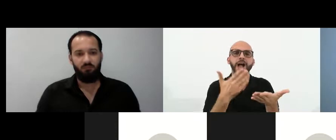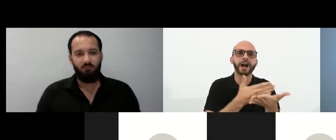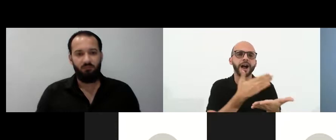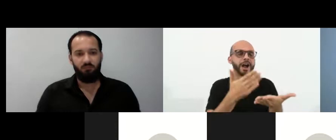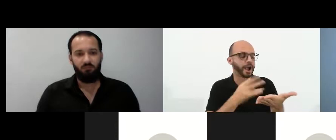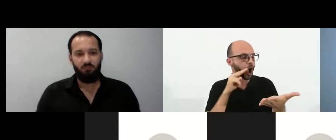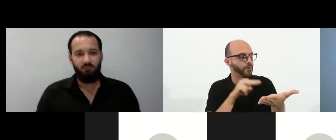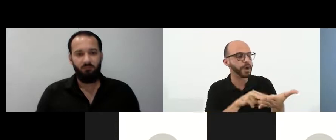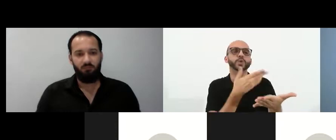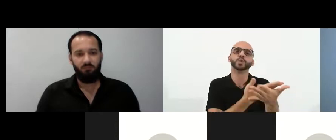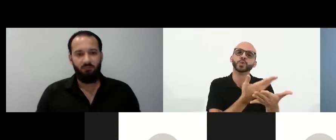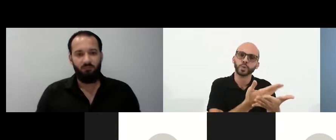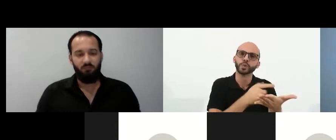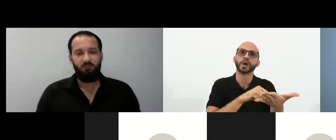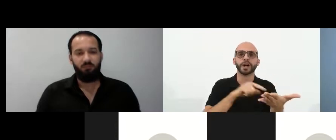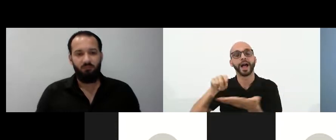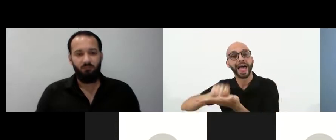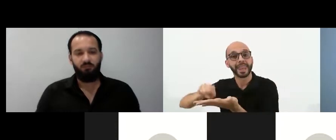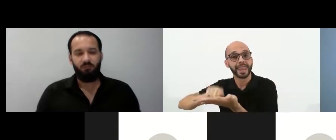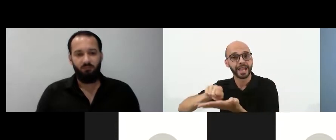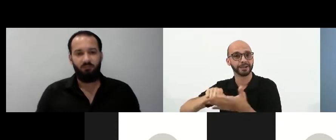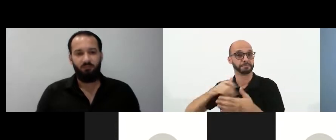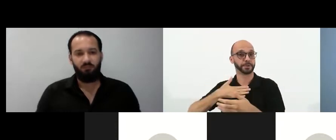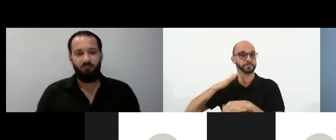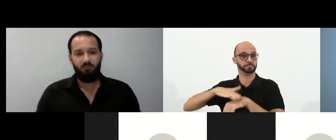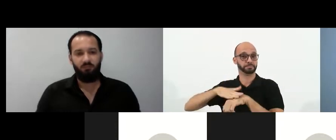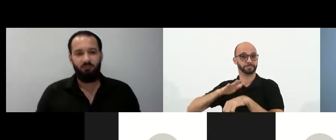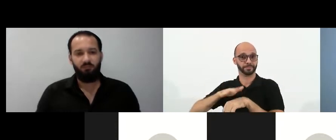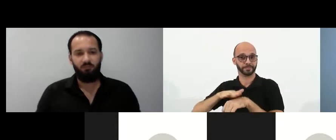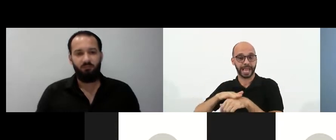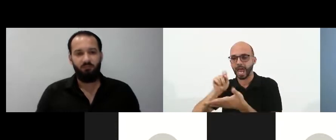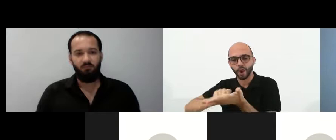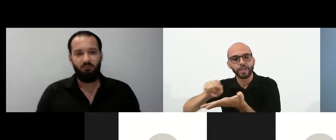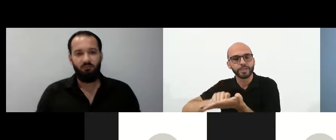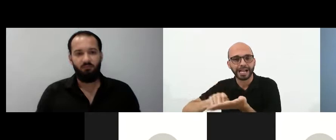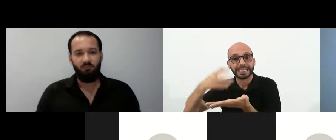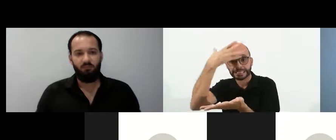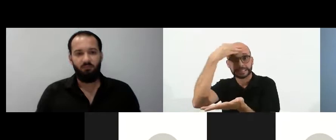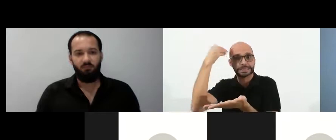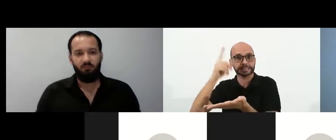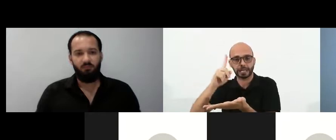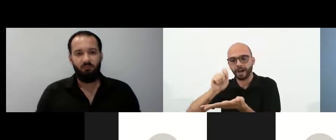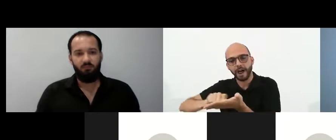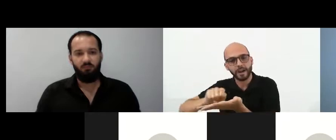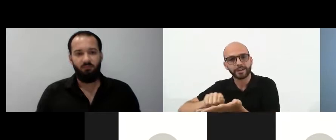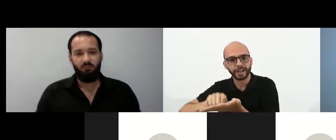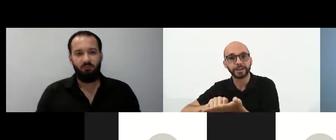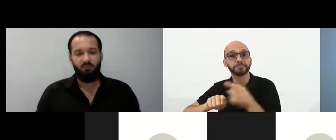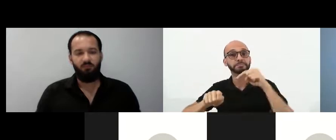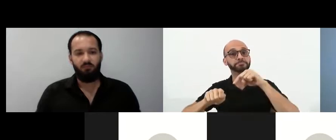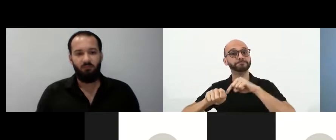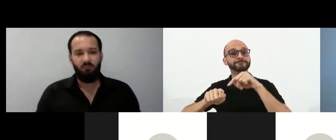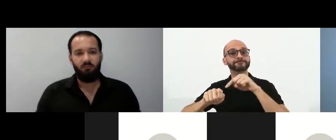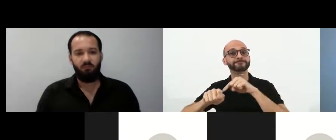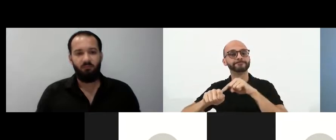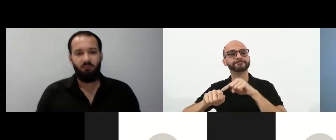que fazer as correções, ver como é que é estudar, fazer as minhas anotações de acordo com aquilo